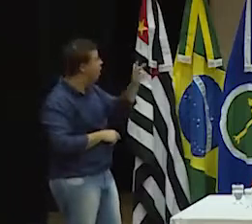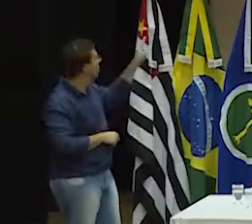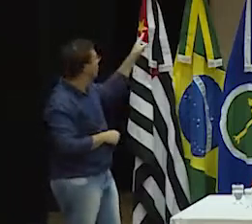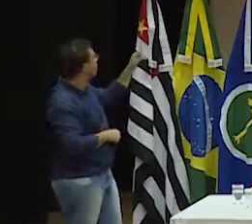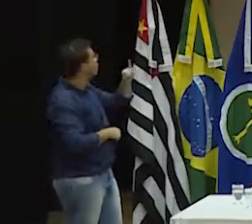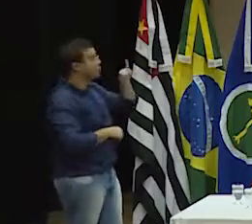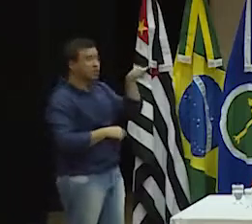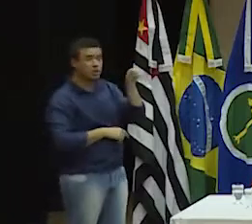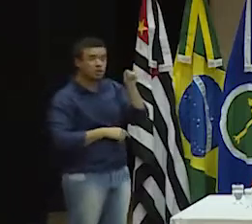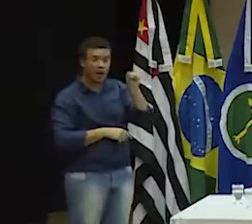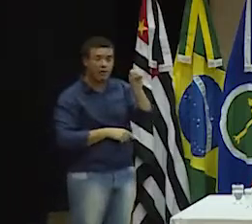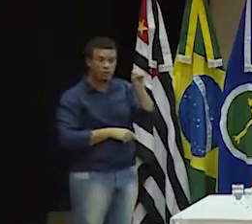menino,